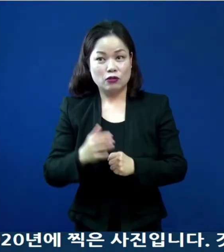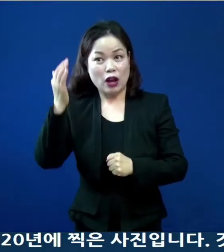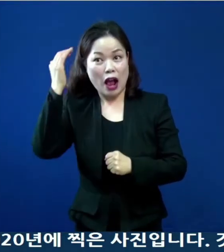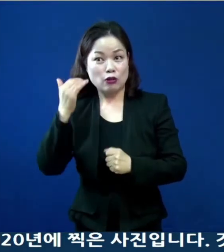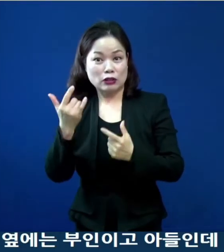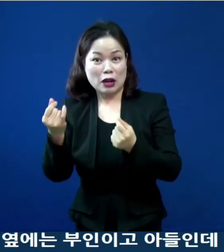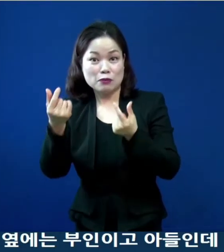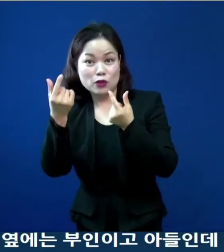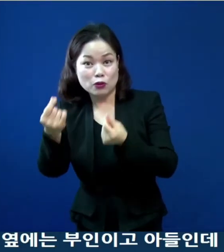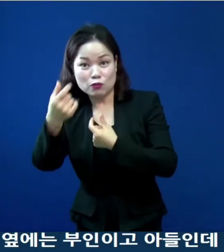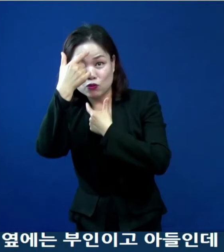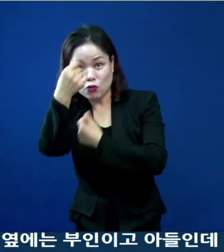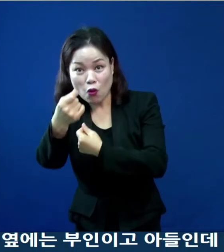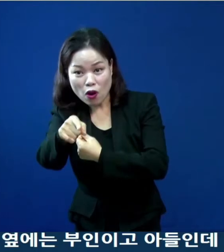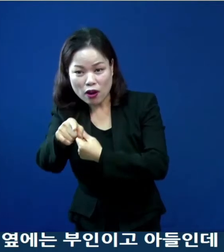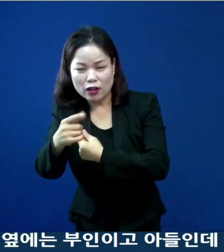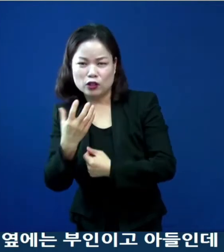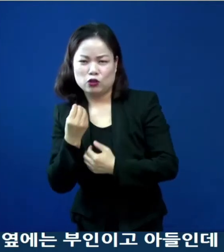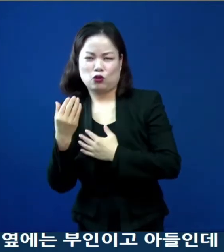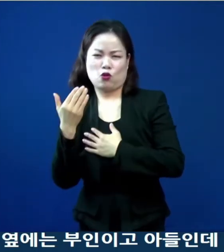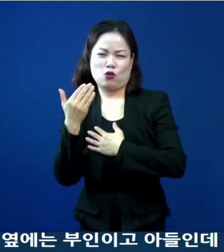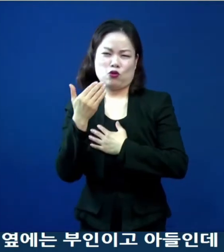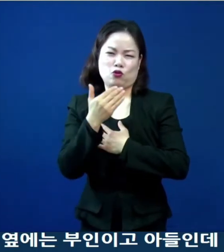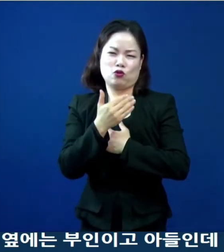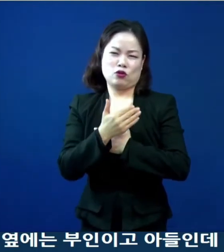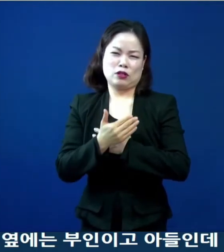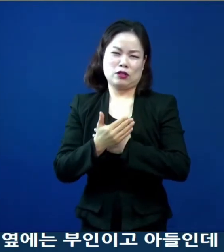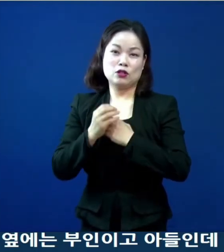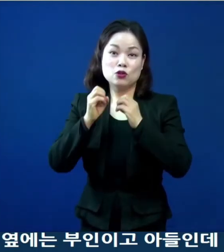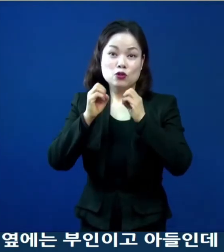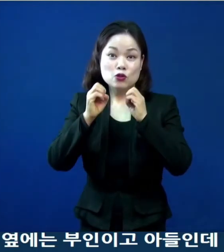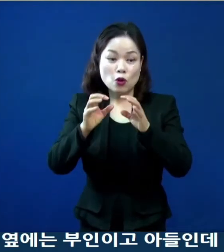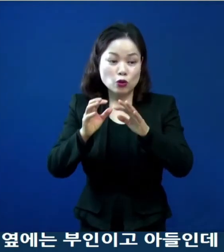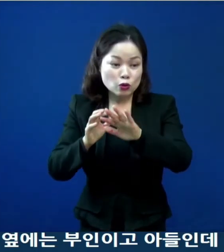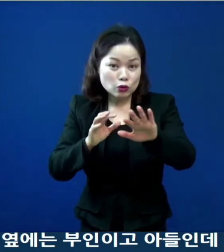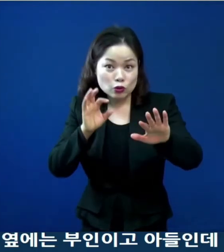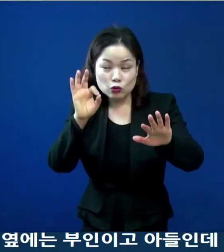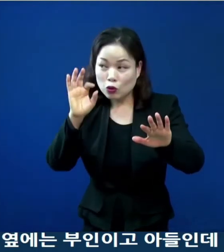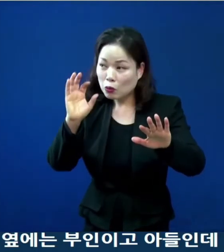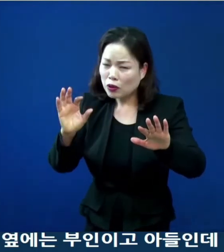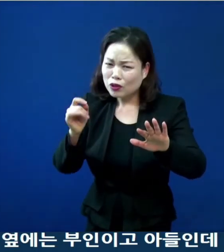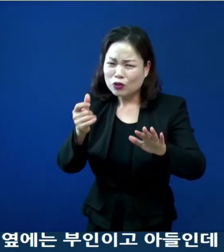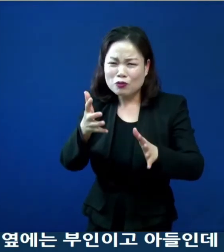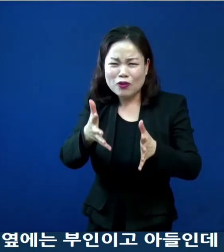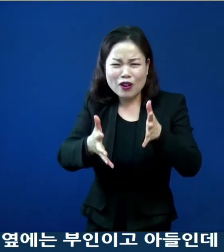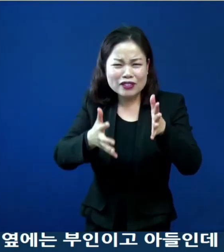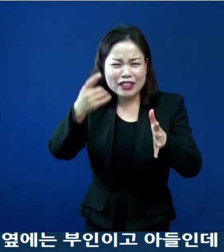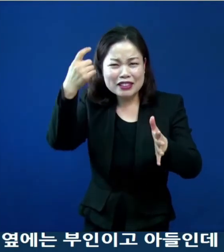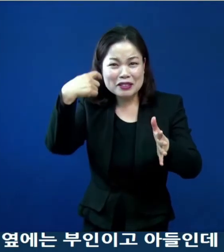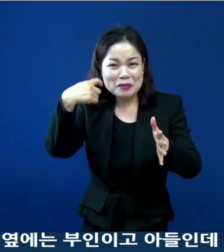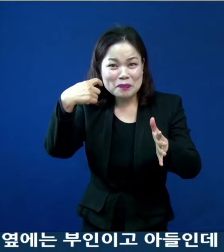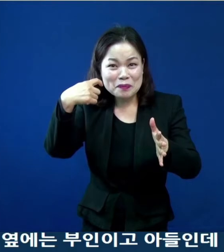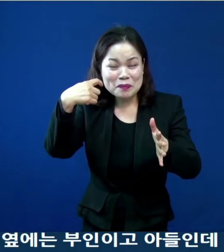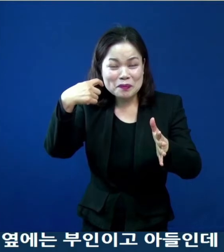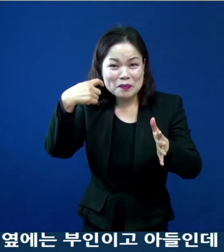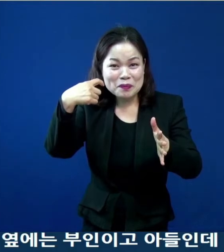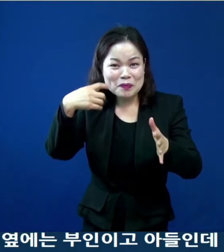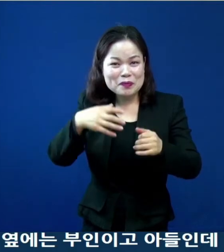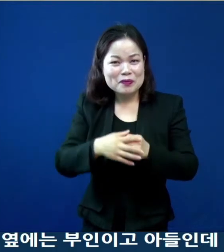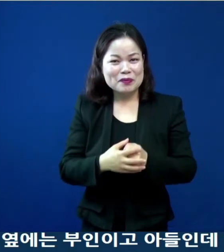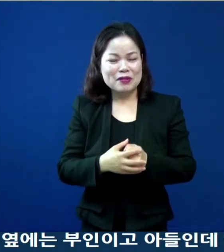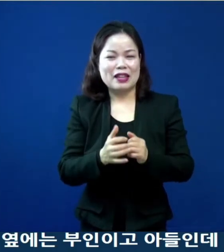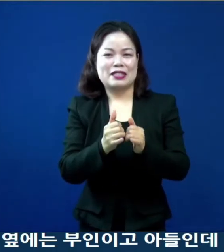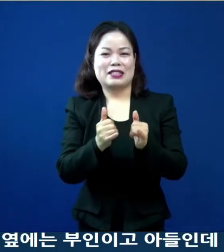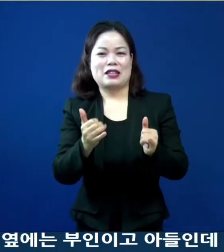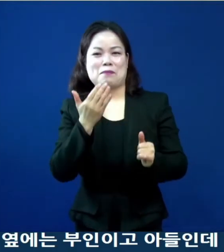하고 성육신적인 선교를 한다 해도 우리 눈에 보면 좀 어색해 보이지 않습니까?